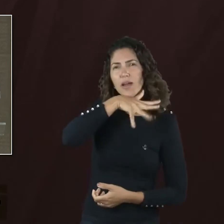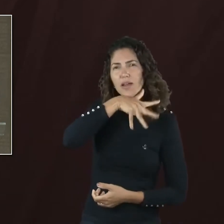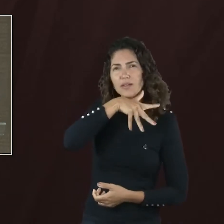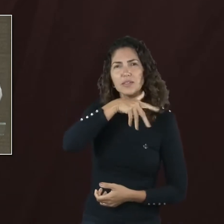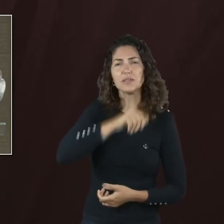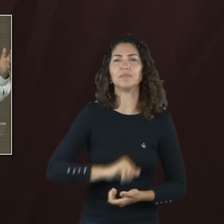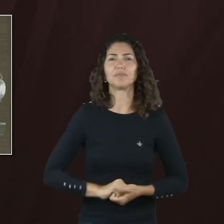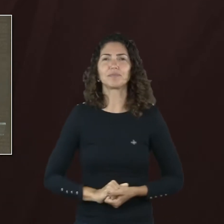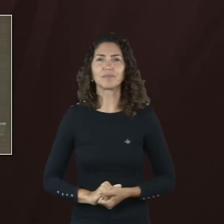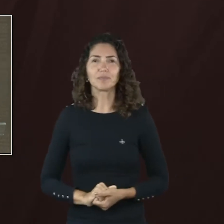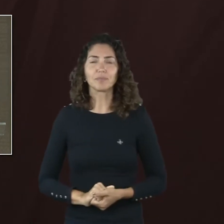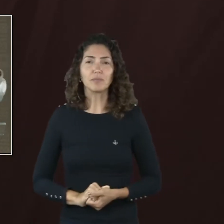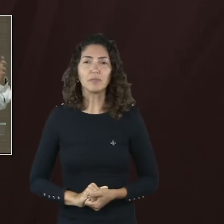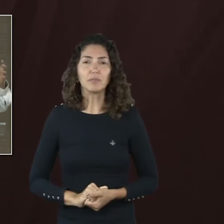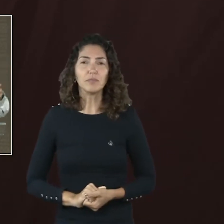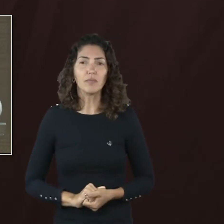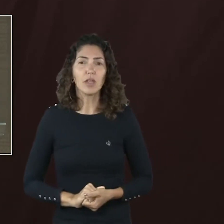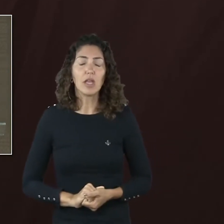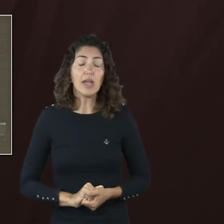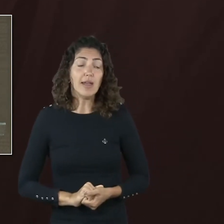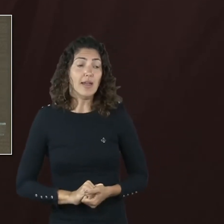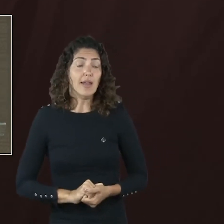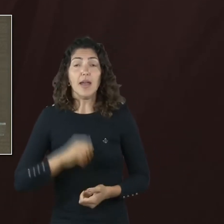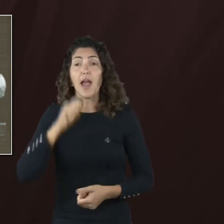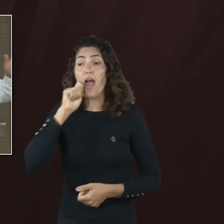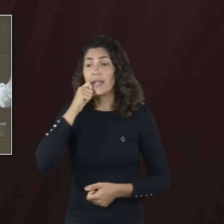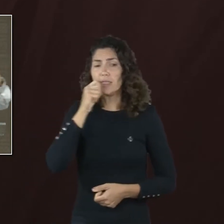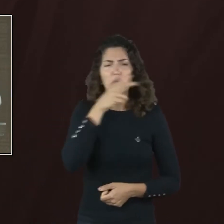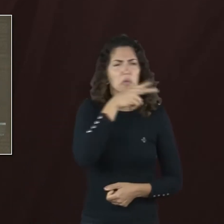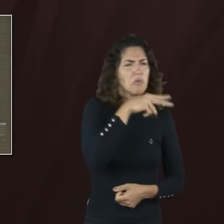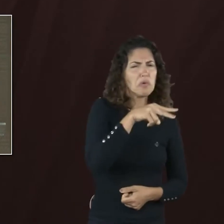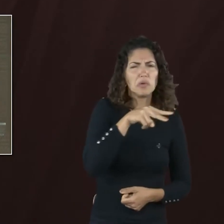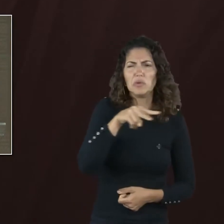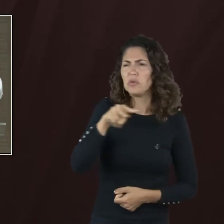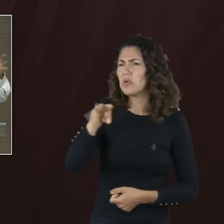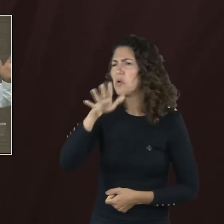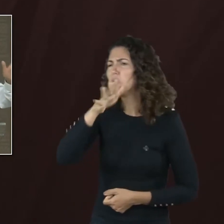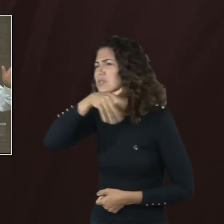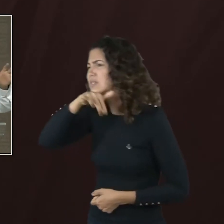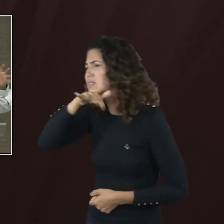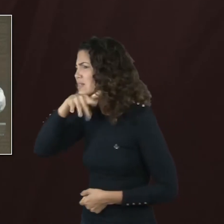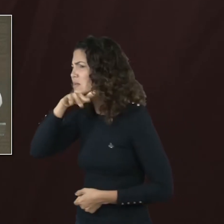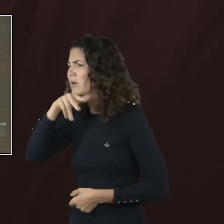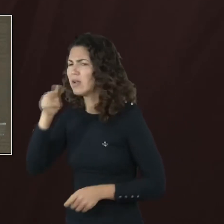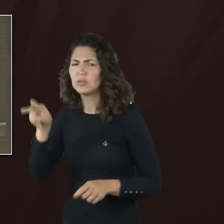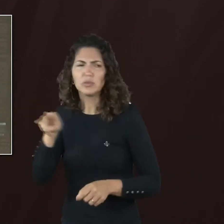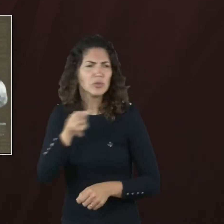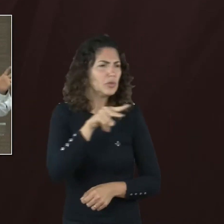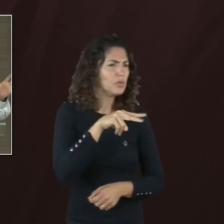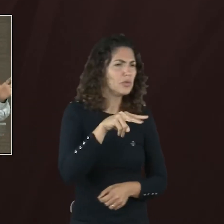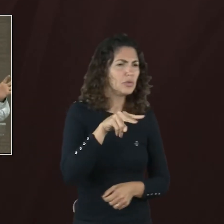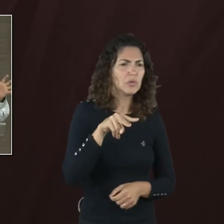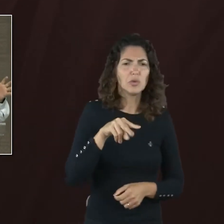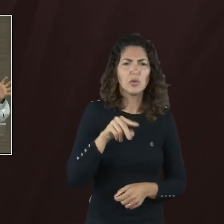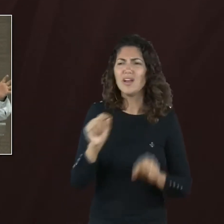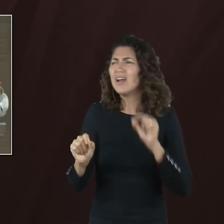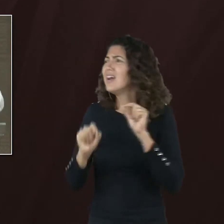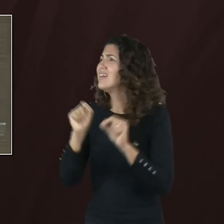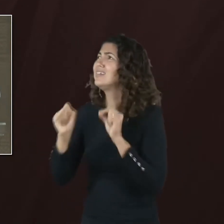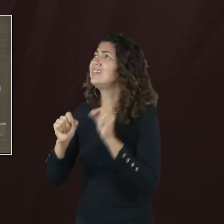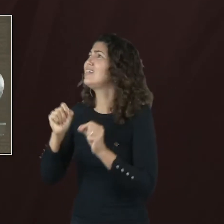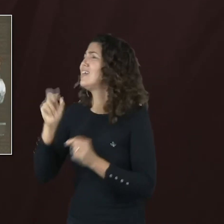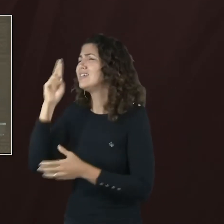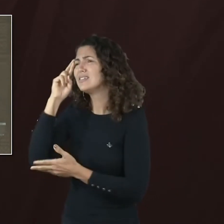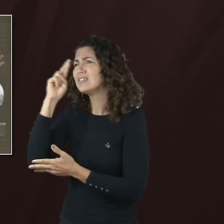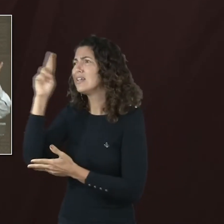sua contraparte, seu complemento, no meio de tantos animais, quando ele desse, né, o nome para os animais, de repente